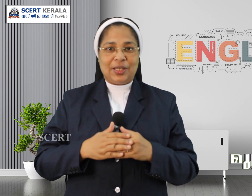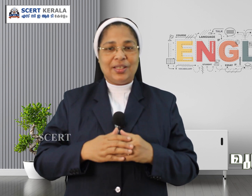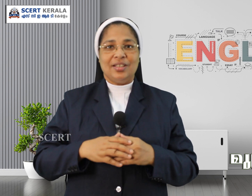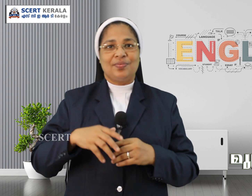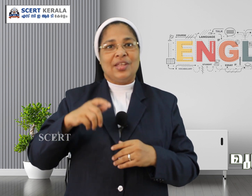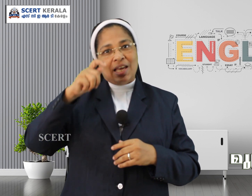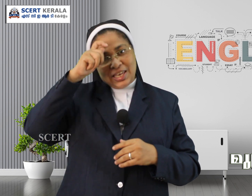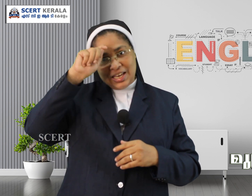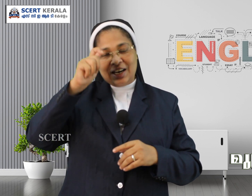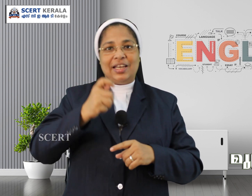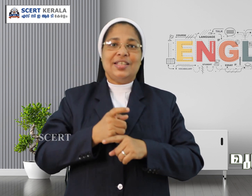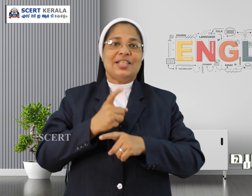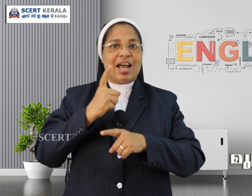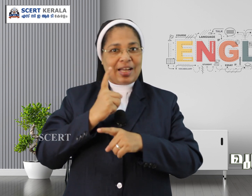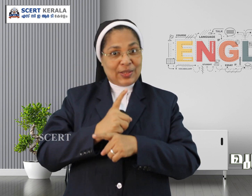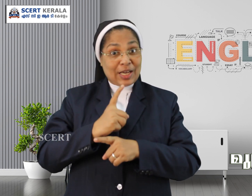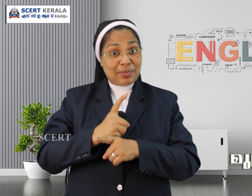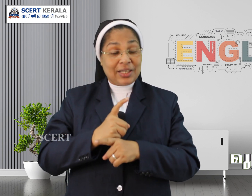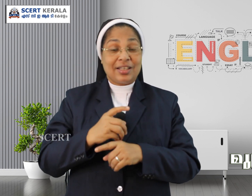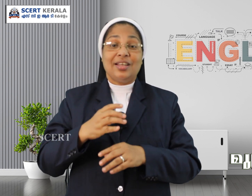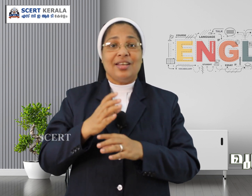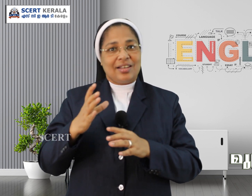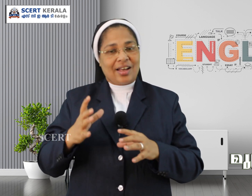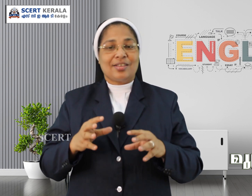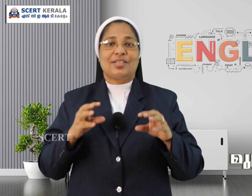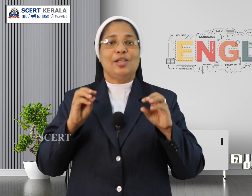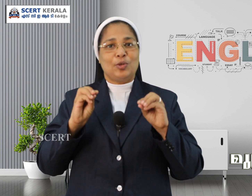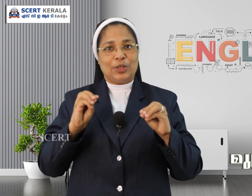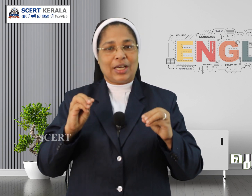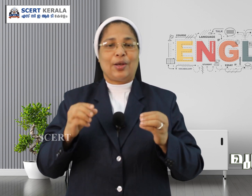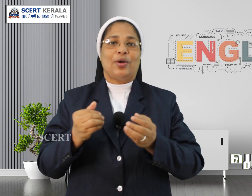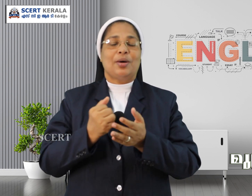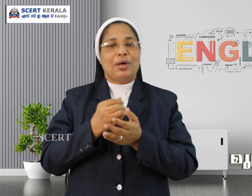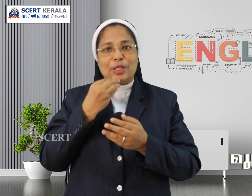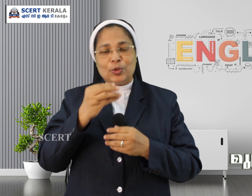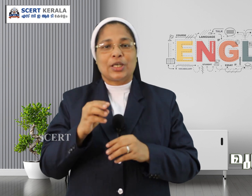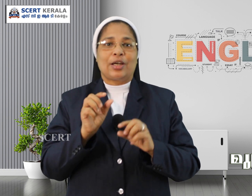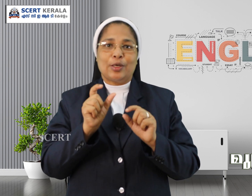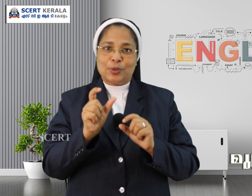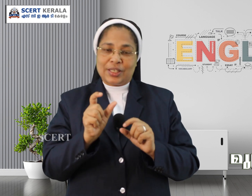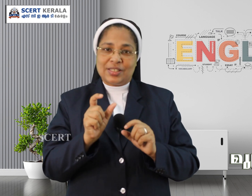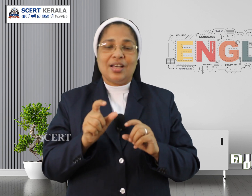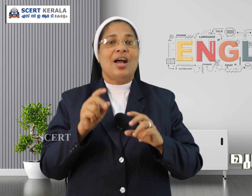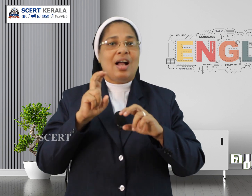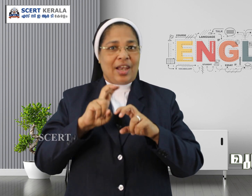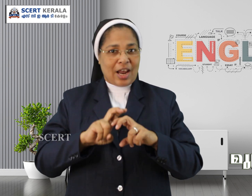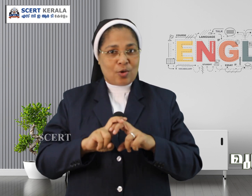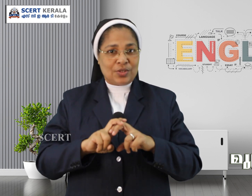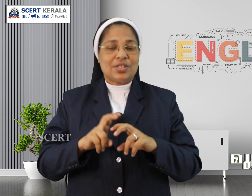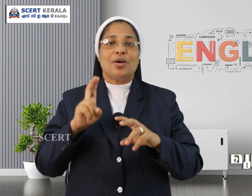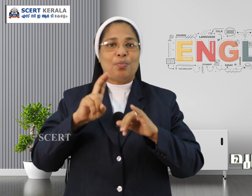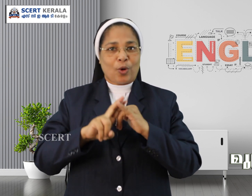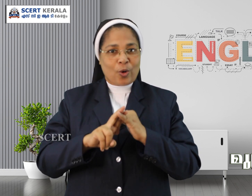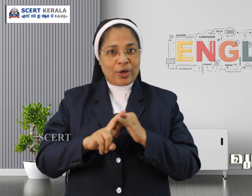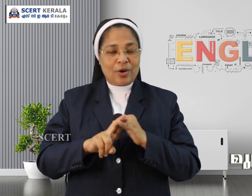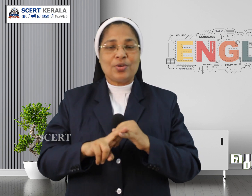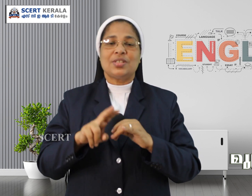പരിചയപ്പെട്ടത് ഇംഗ്ലീഷ് അധ്യാപകർക്ക് ക്ലാസ്സിൽ കൊടുക്കാനുള്ള പറഞ്ഞു കൊടുക്കാനുള്ള കുറച്ച് നൗൺസ് പ്രോനൗൺസ്